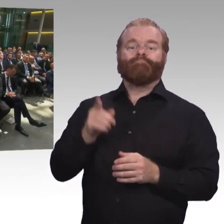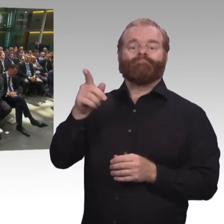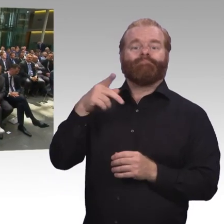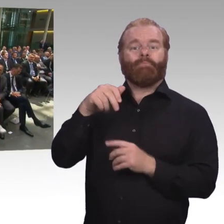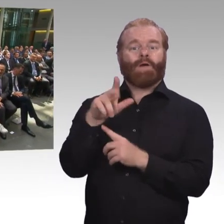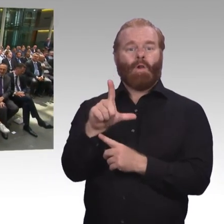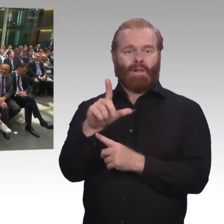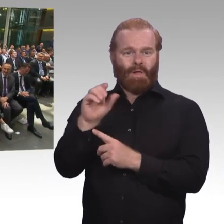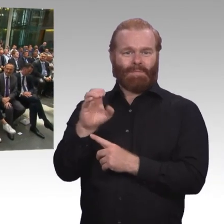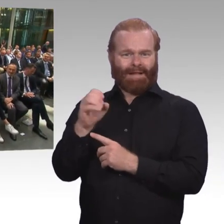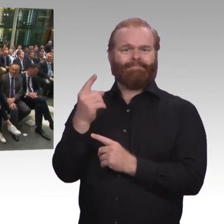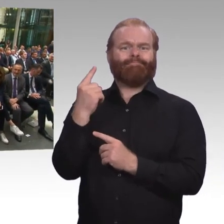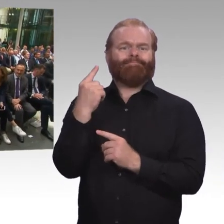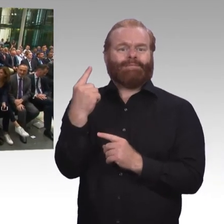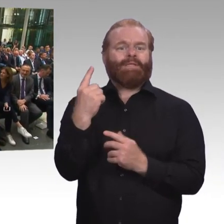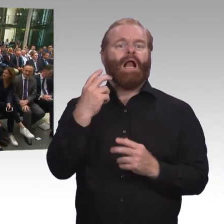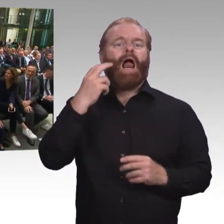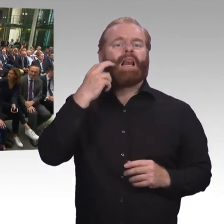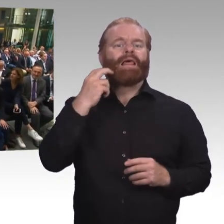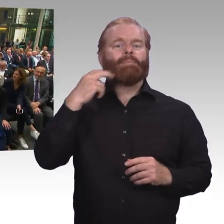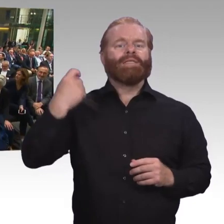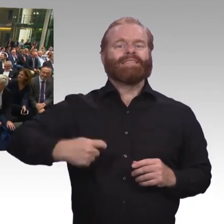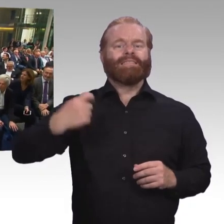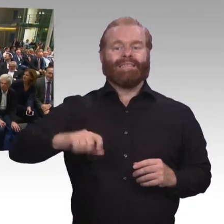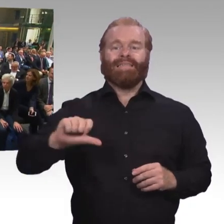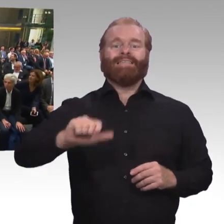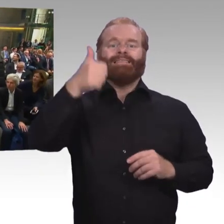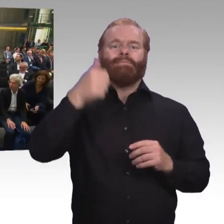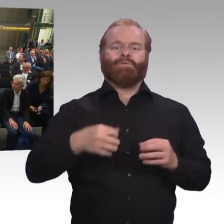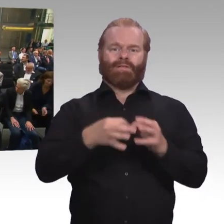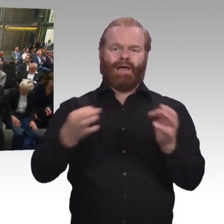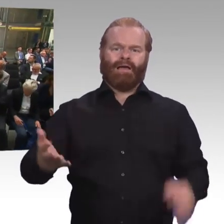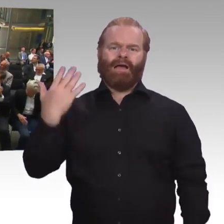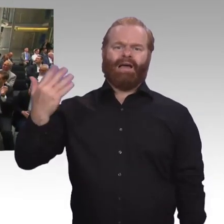Wahlrechtsreform ist es an diesem Ort einer Erwähnung wert.